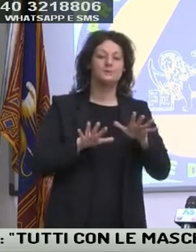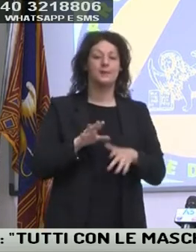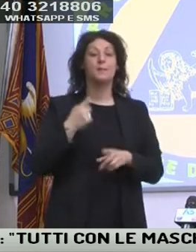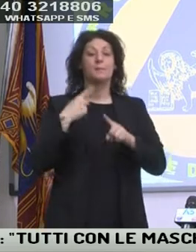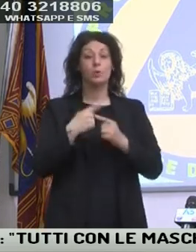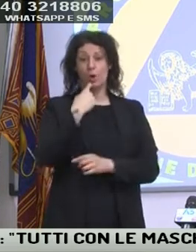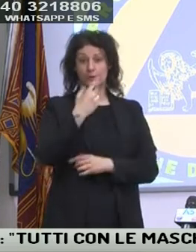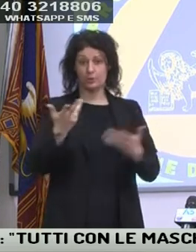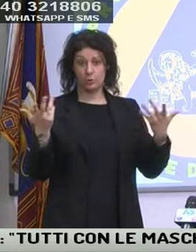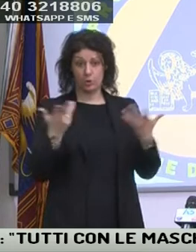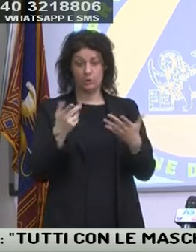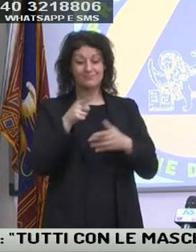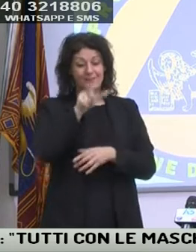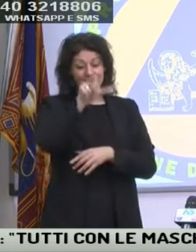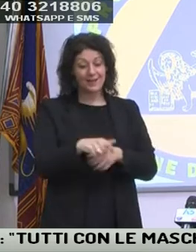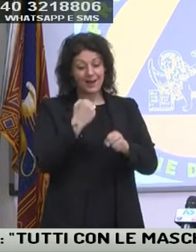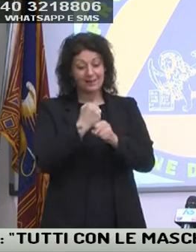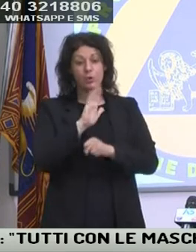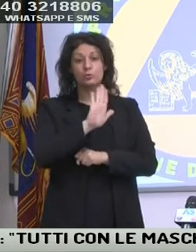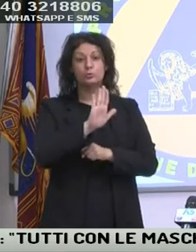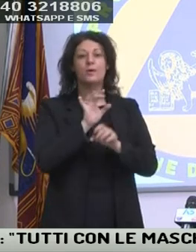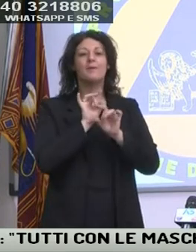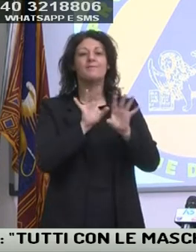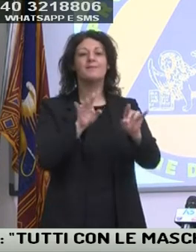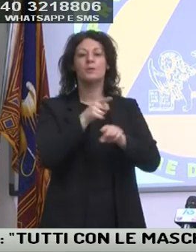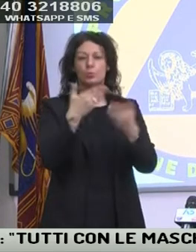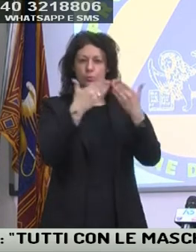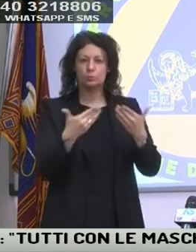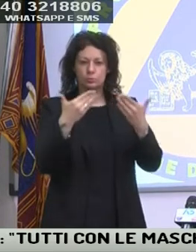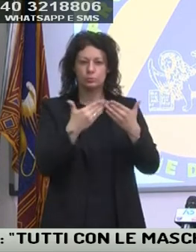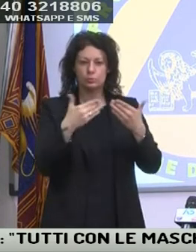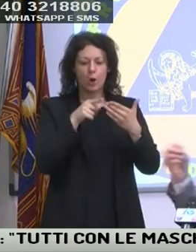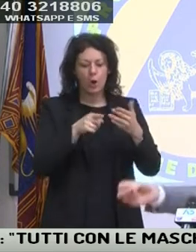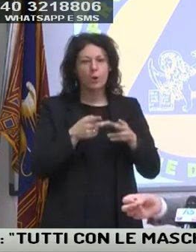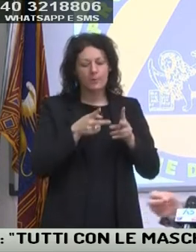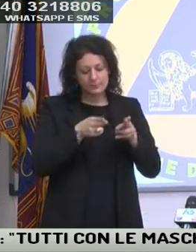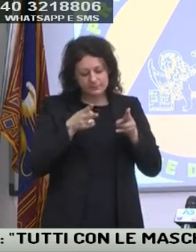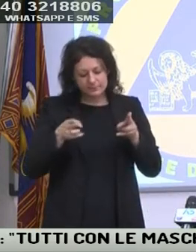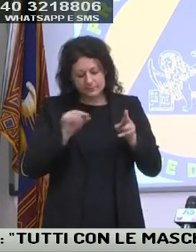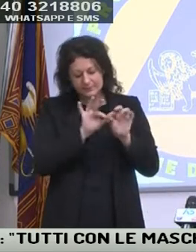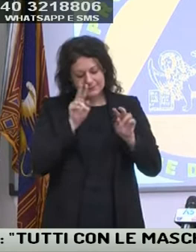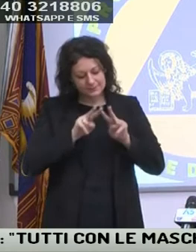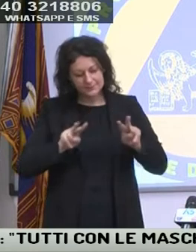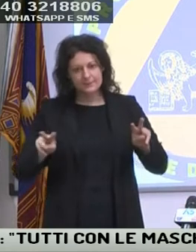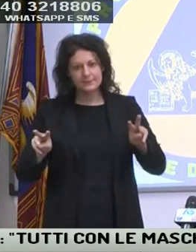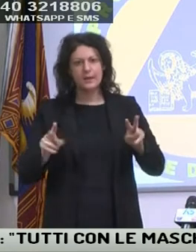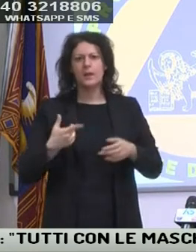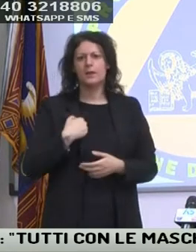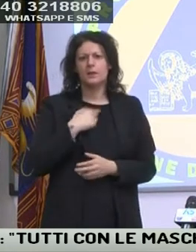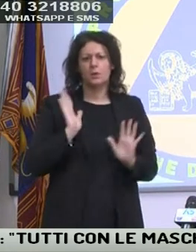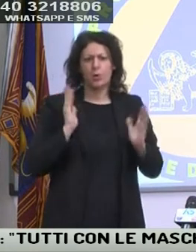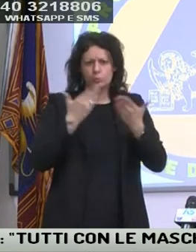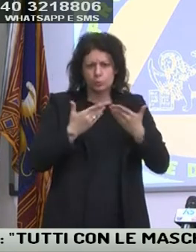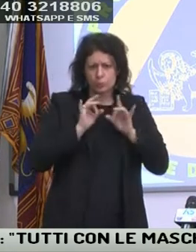virologi che vanno a sequenziare i virus, ma queste sono le spiegazioni, non c'entra niente, dai, dice artificiale, io non sono un